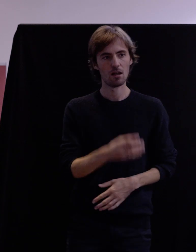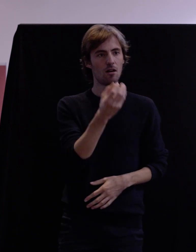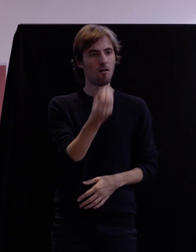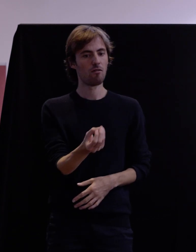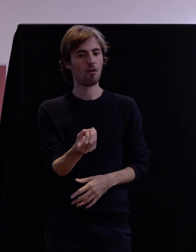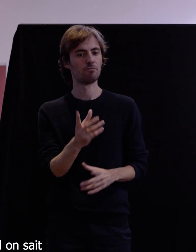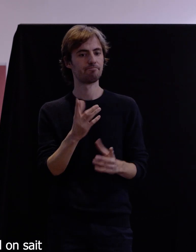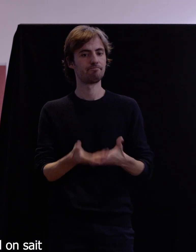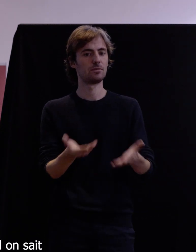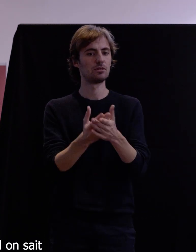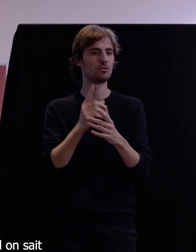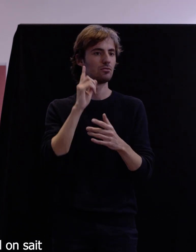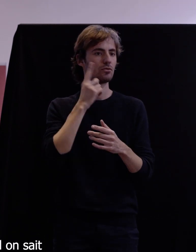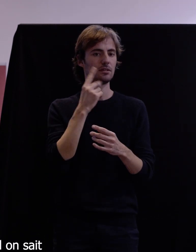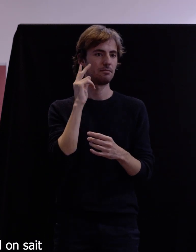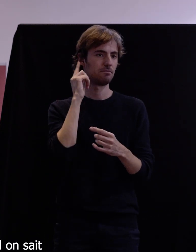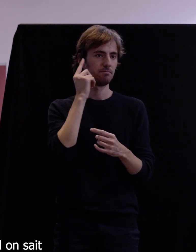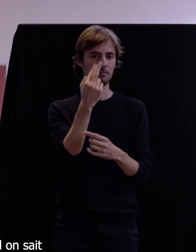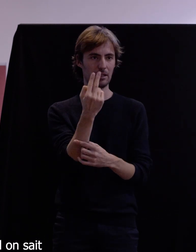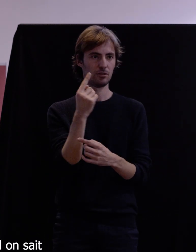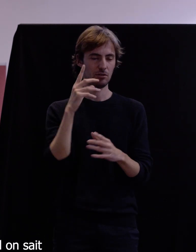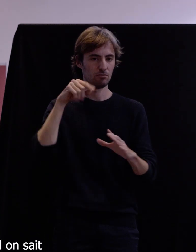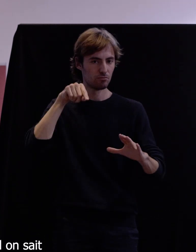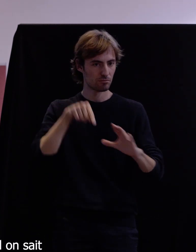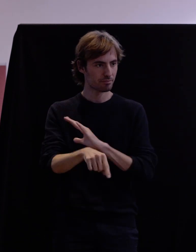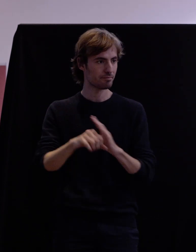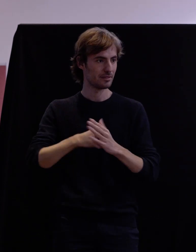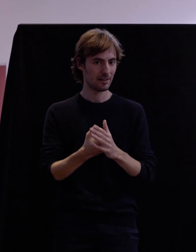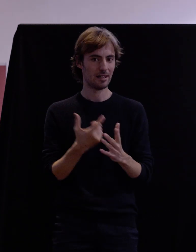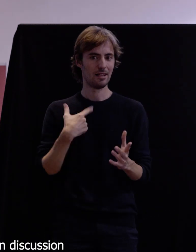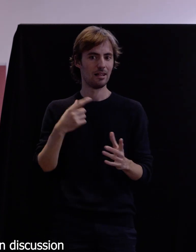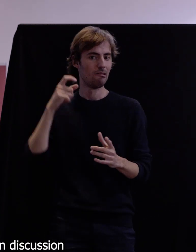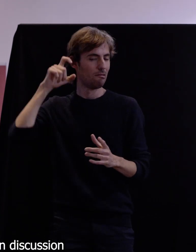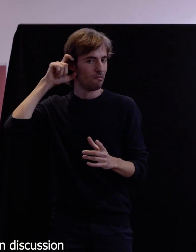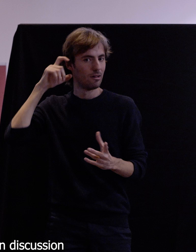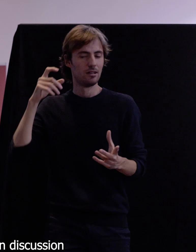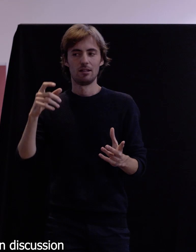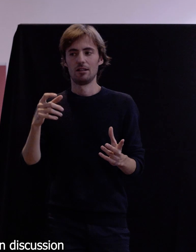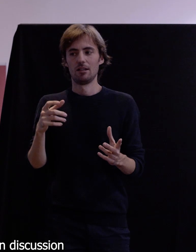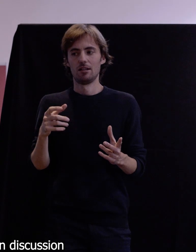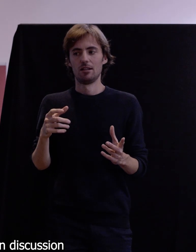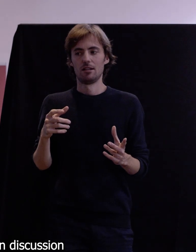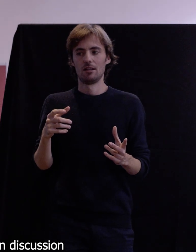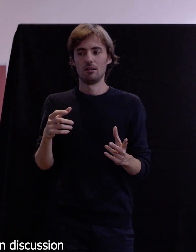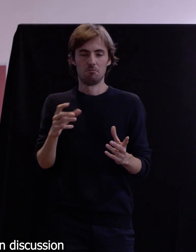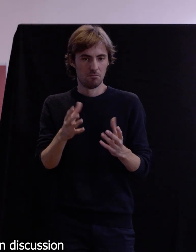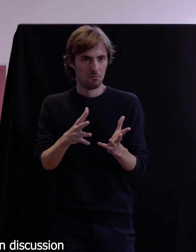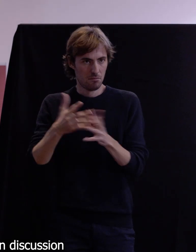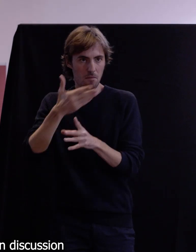à profonde, pour lequel on sait que l'appareillage aura un bénéfice limité, qui peut être en